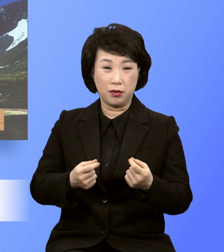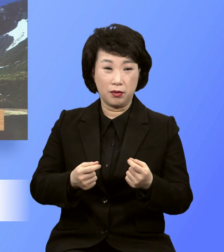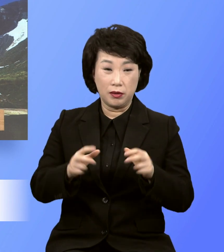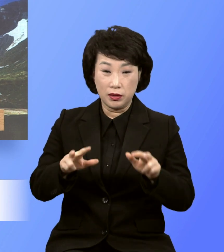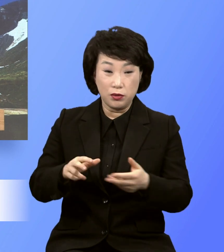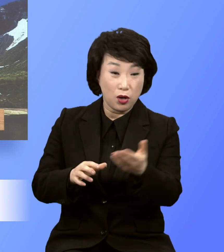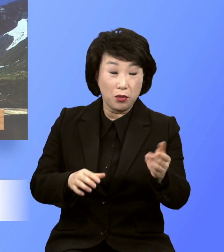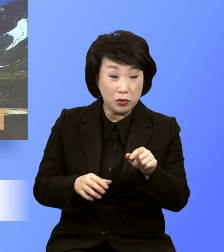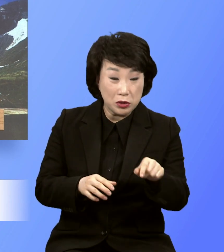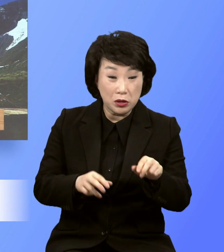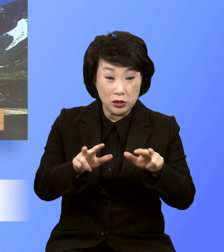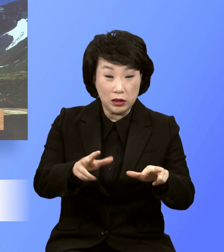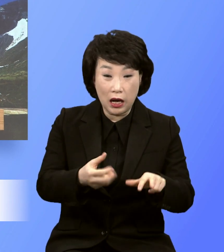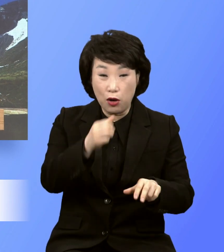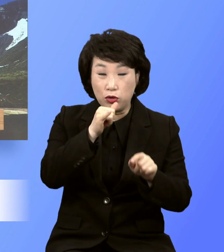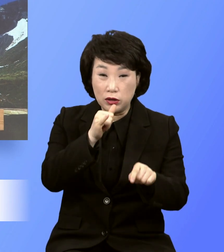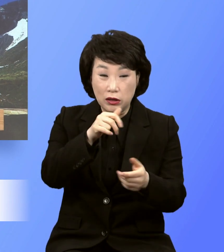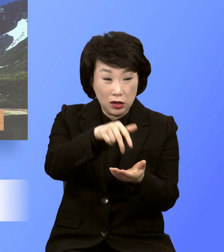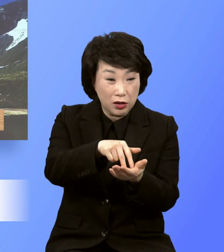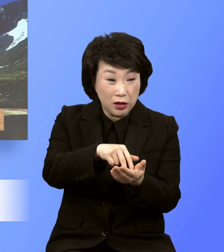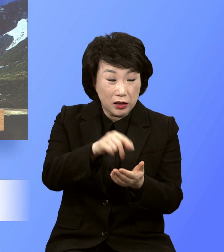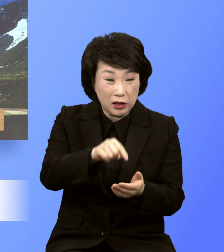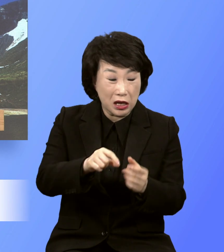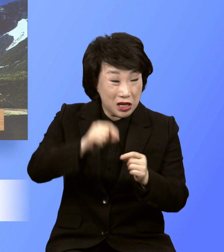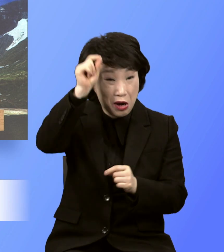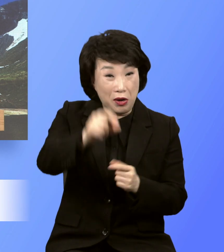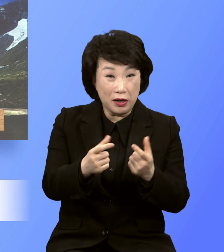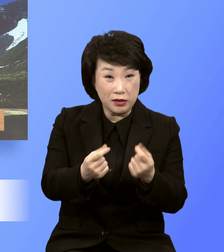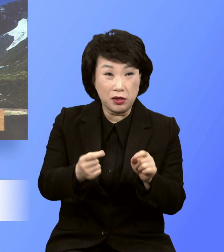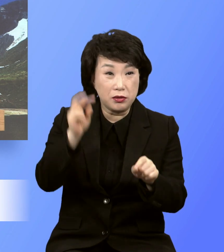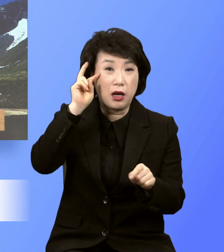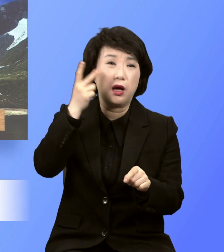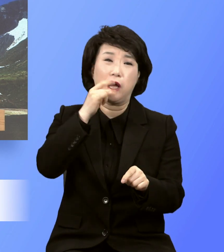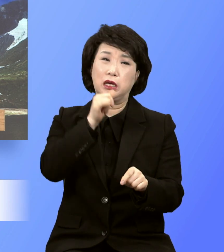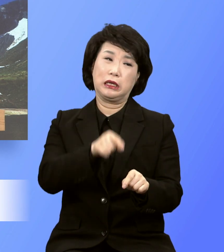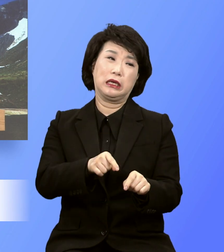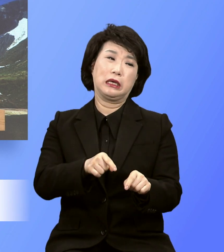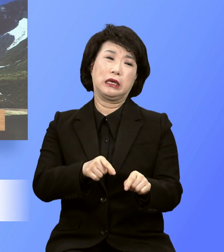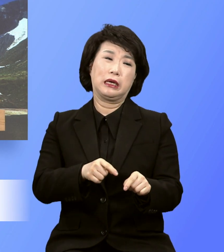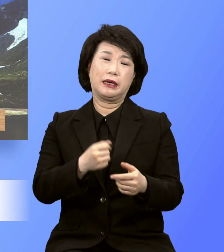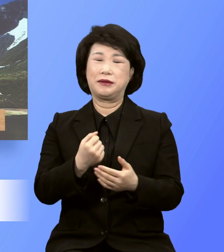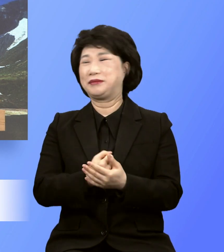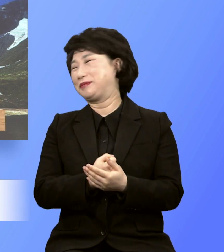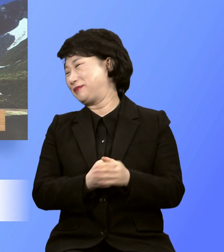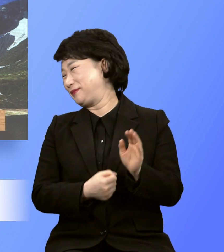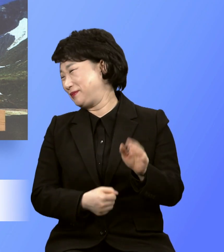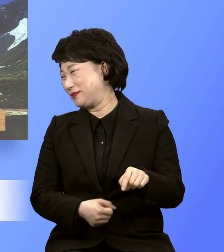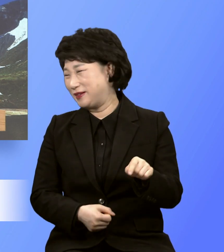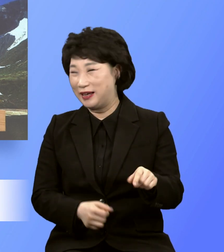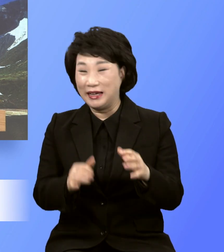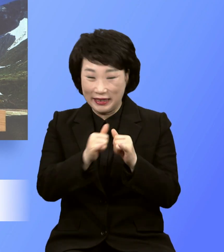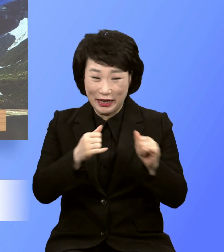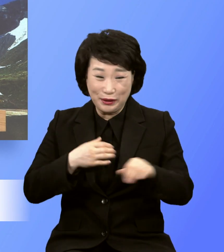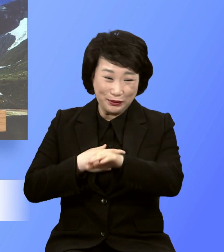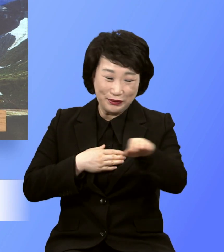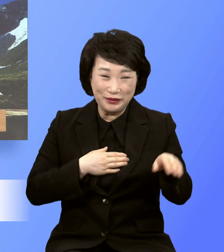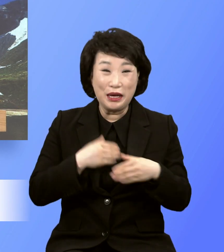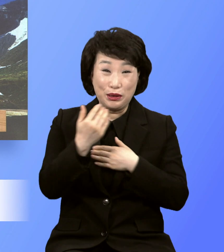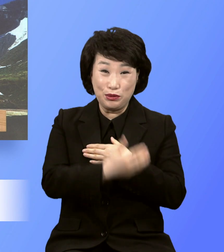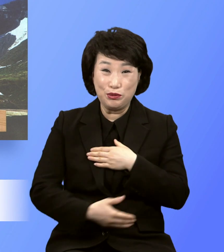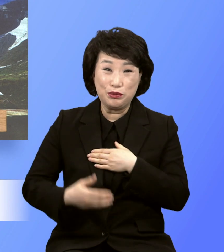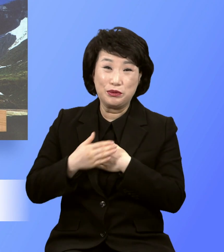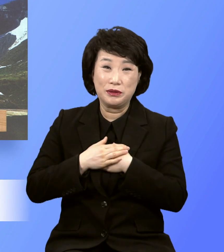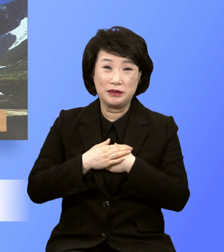가진 그 현실이 영원한 현실이 될 것처럼 착각하는 것을 치다보면 인간이 가진